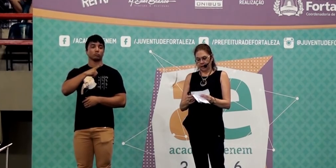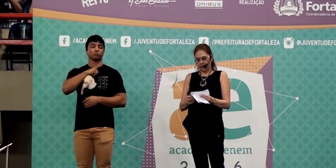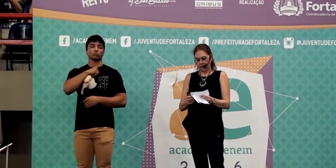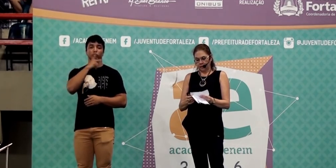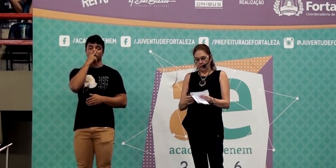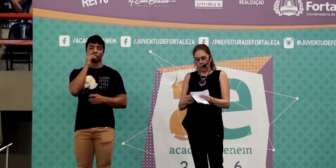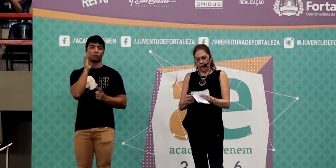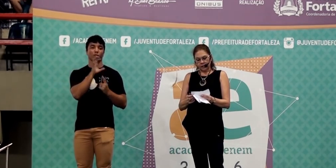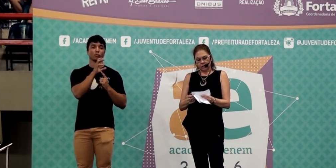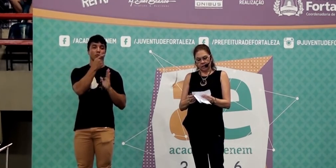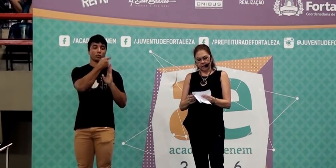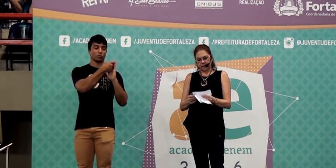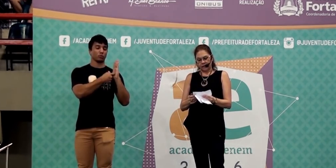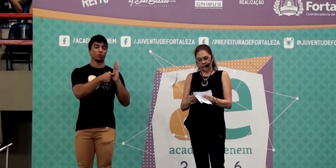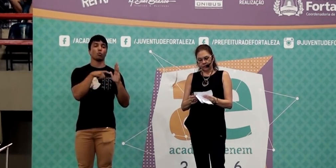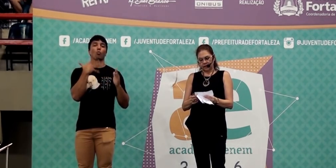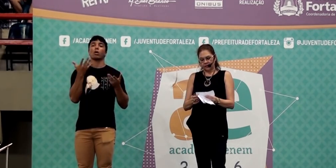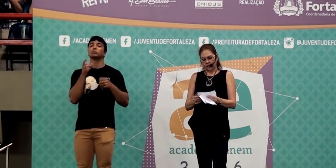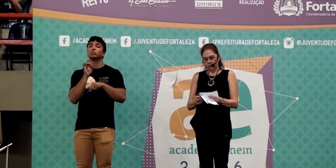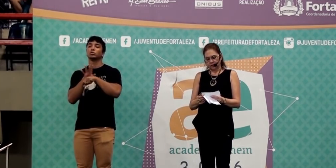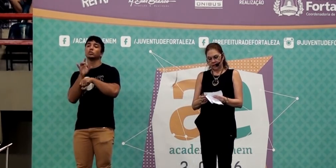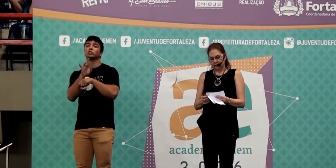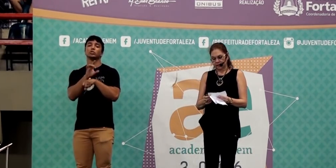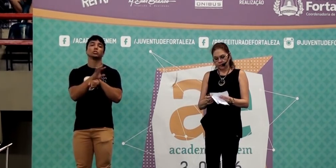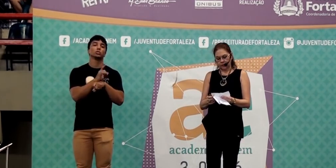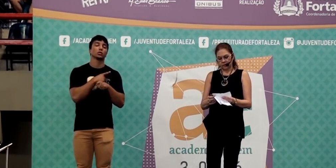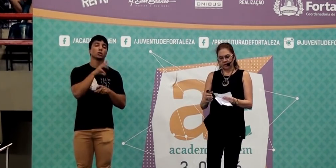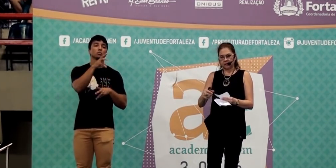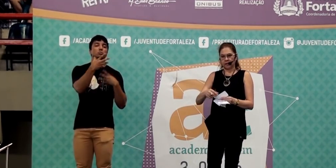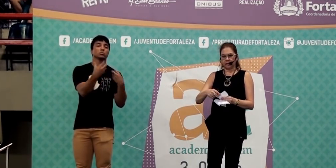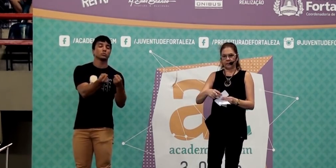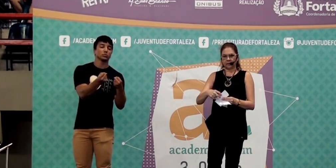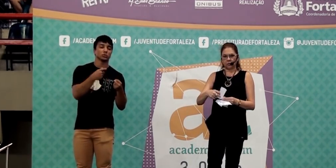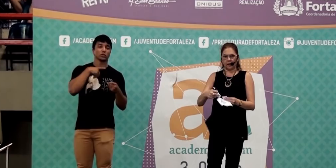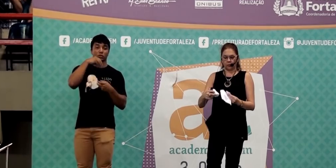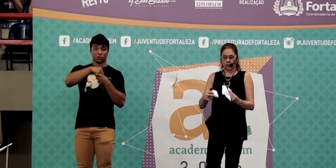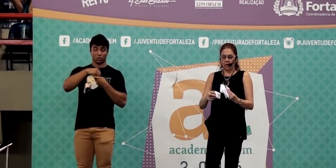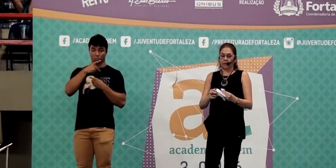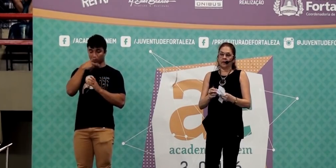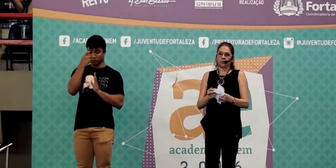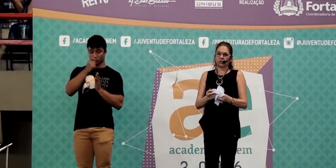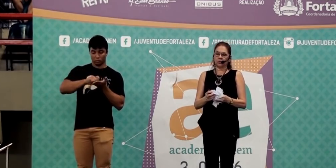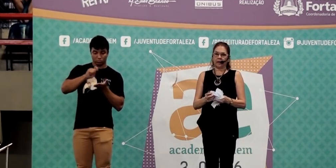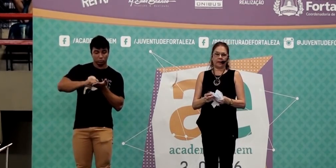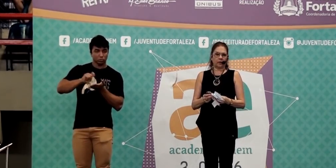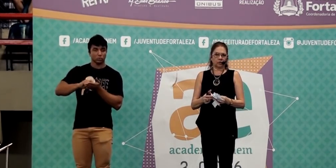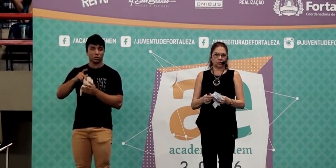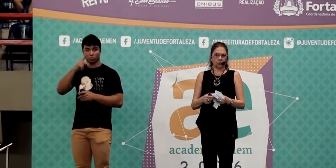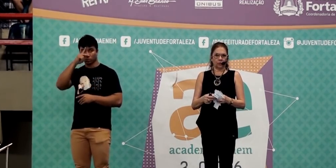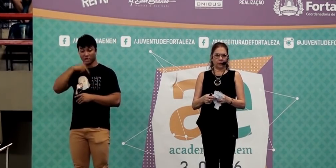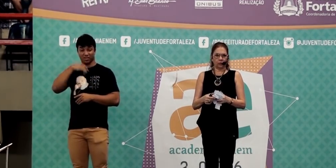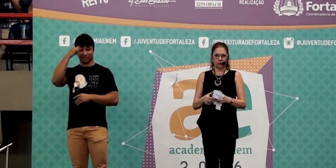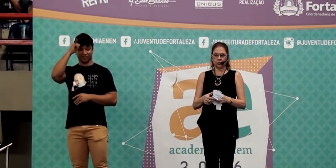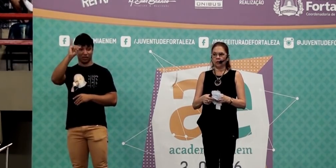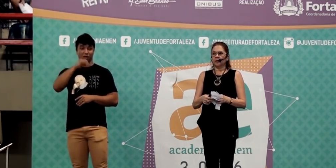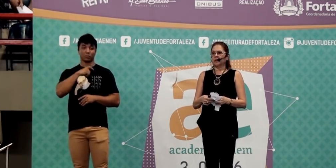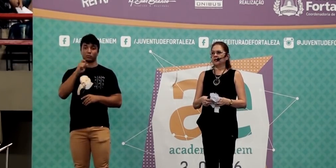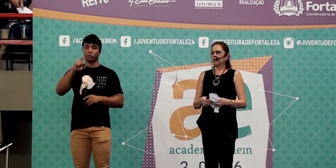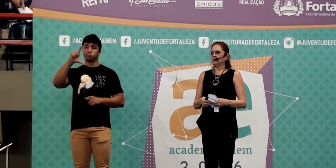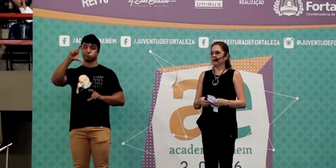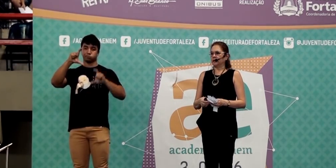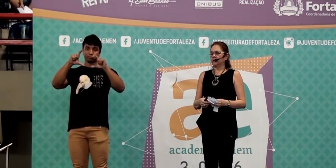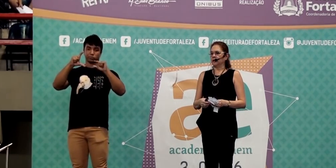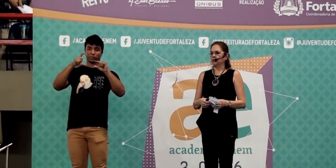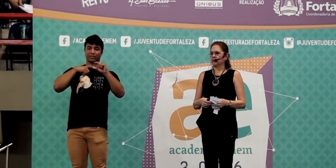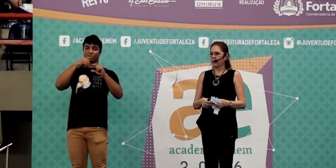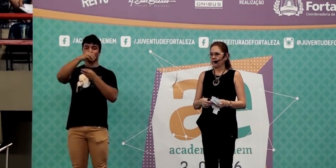redação do Enem? Quais dicas devemos levar em consideração na nossa escrita pessoal? Não misturar maiúsculo com minúsculo,